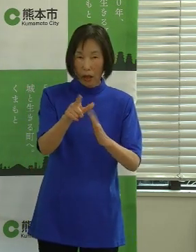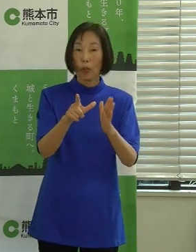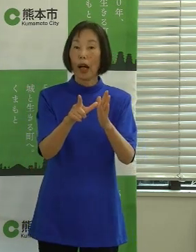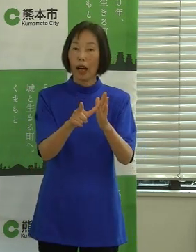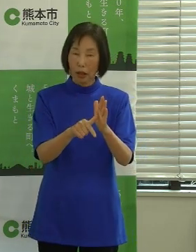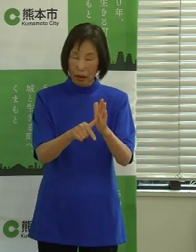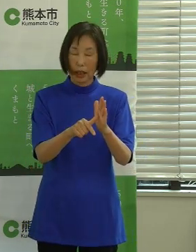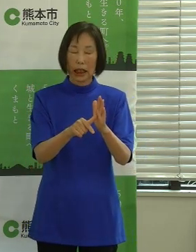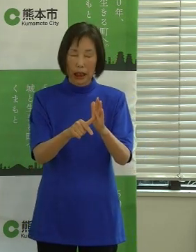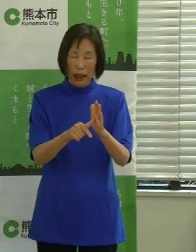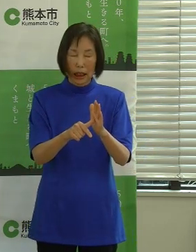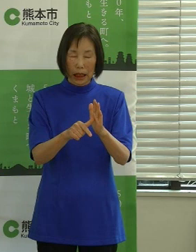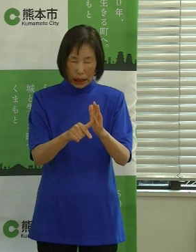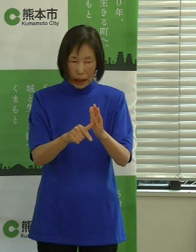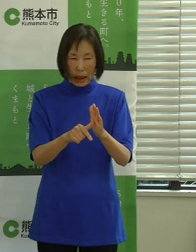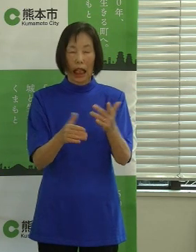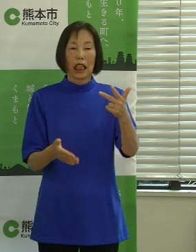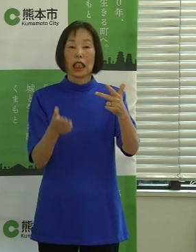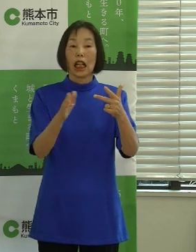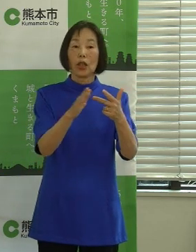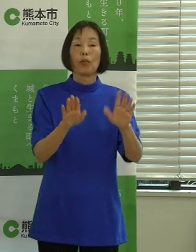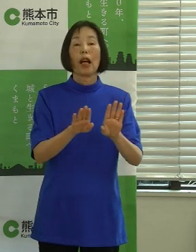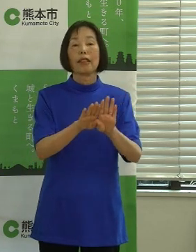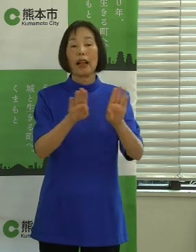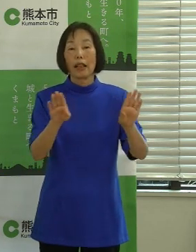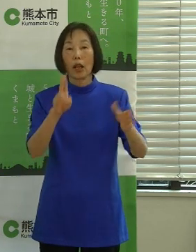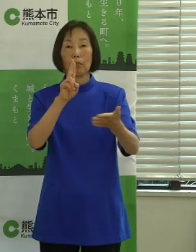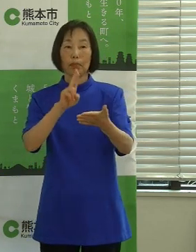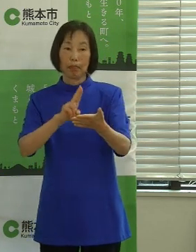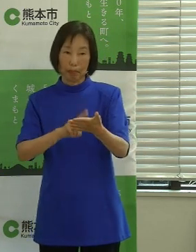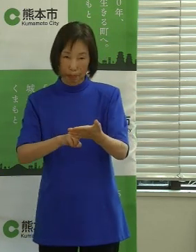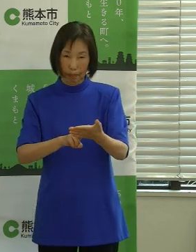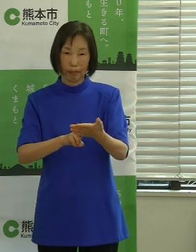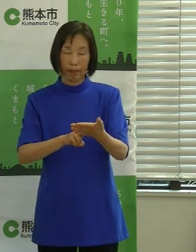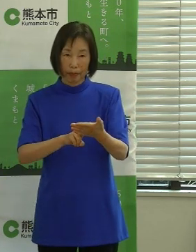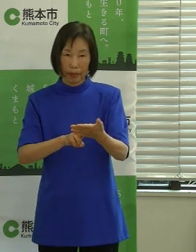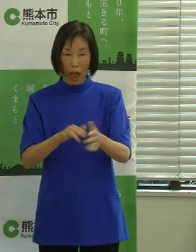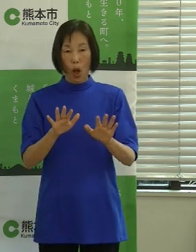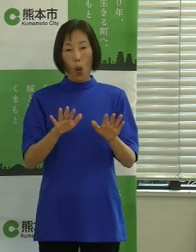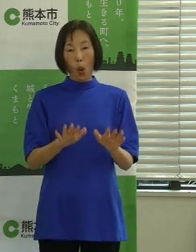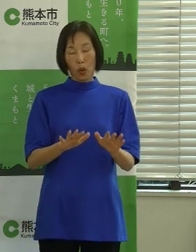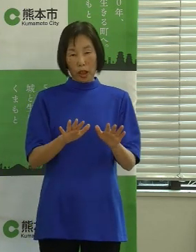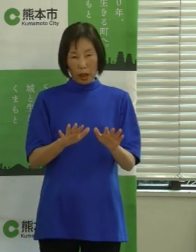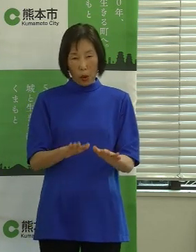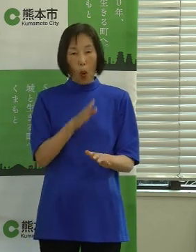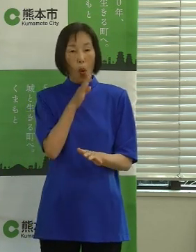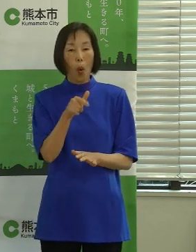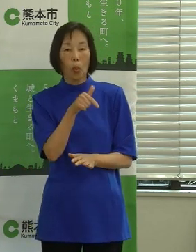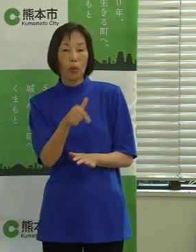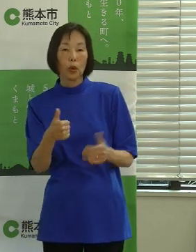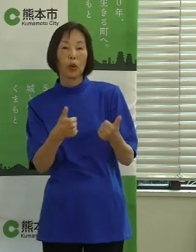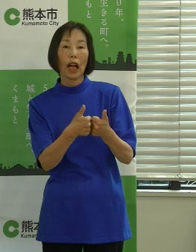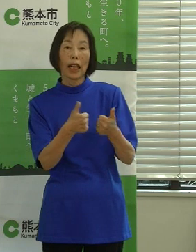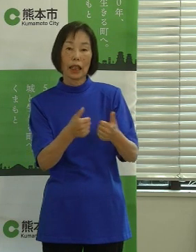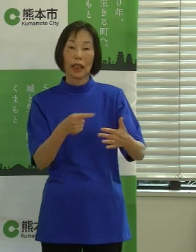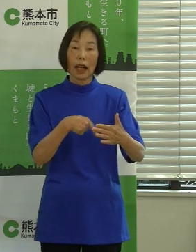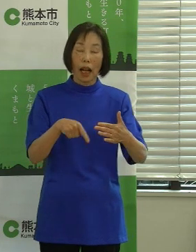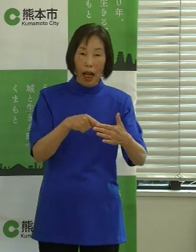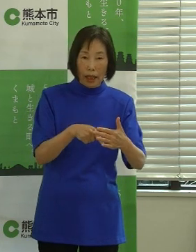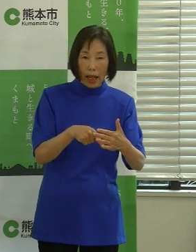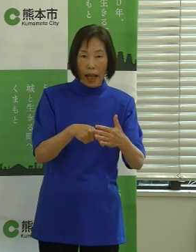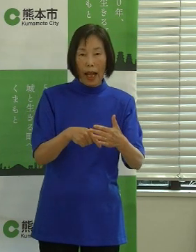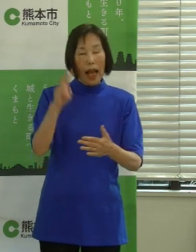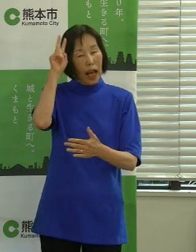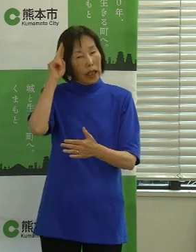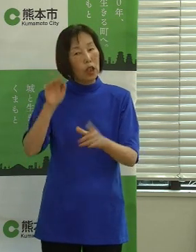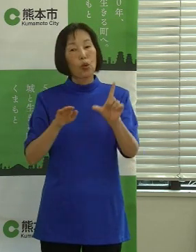して私有施設の再開を決定をいたしましたが本日の本部会議におきましてリスクレベ